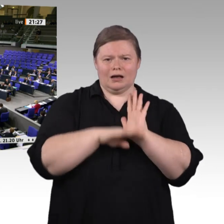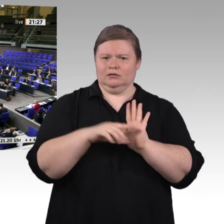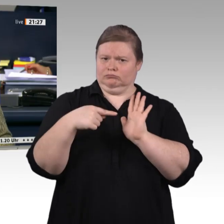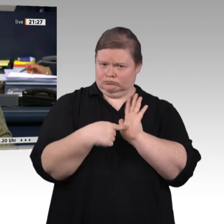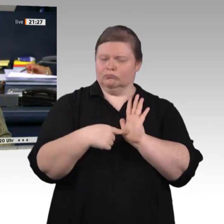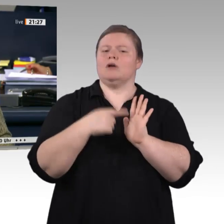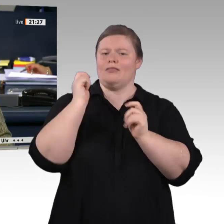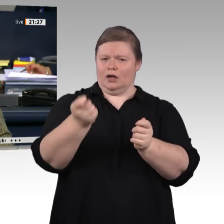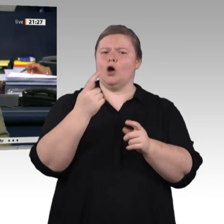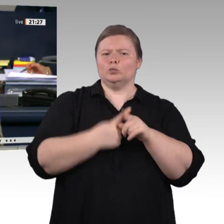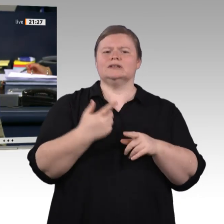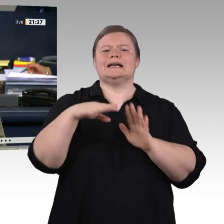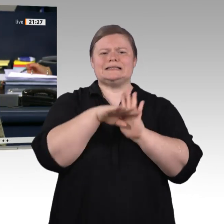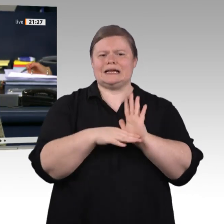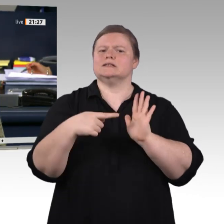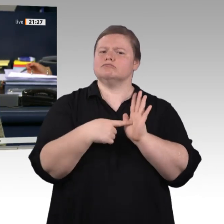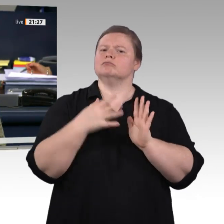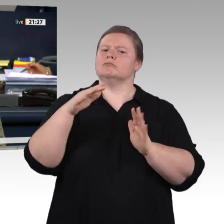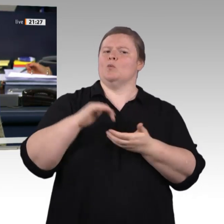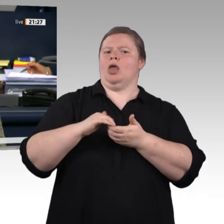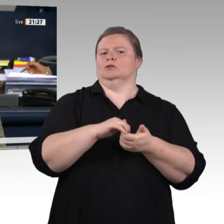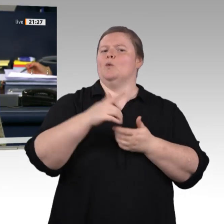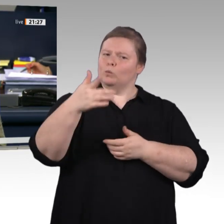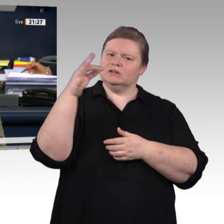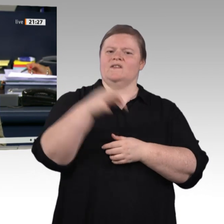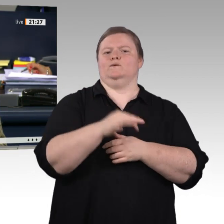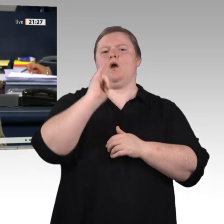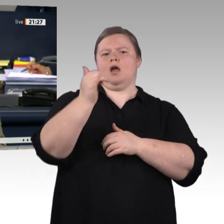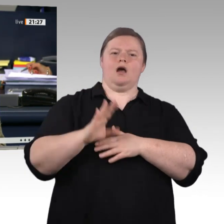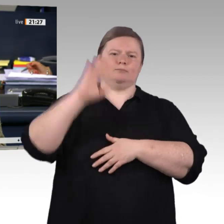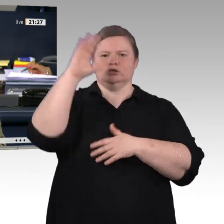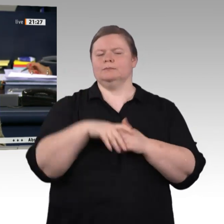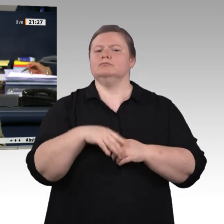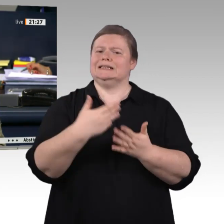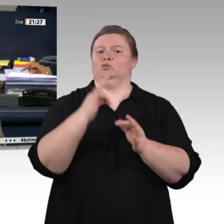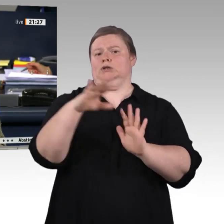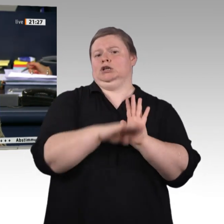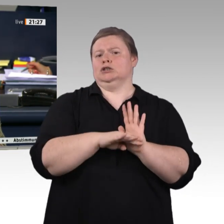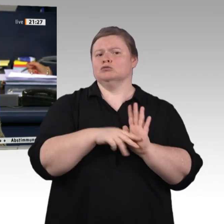Der nächste Redner, Peter Aumer, CDU-CSU-Fraktion,